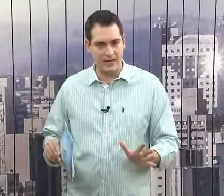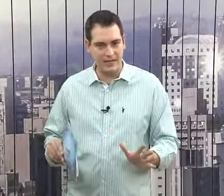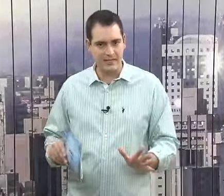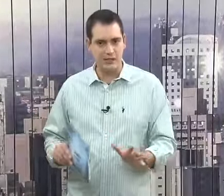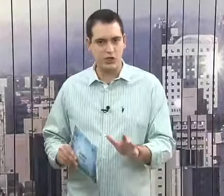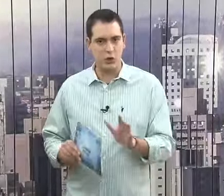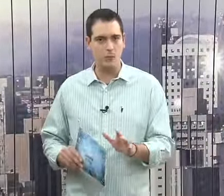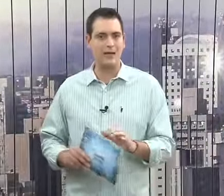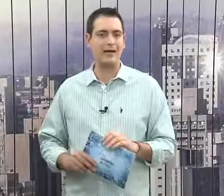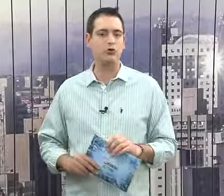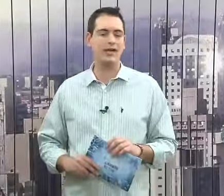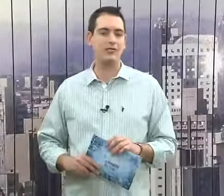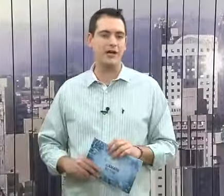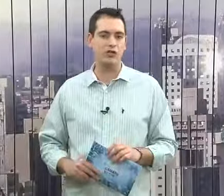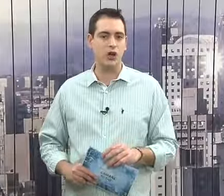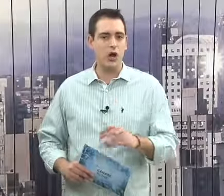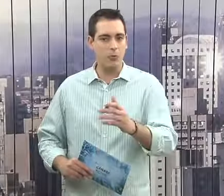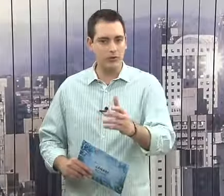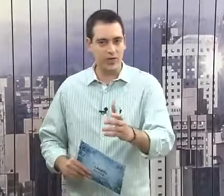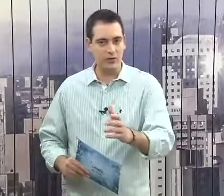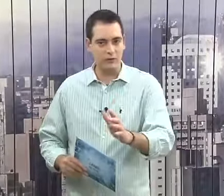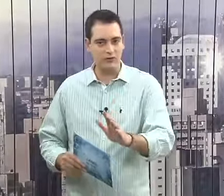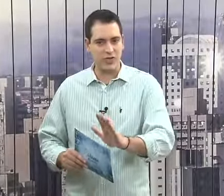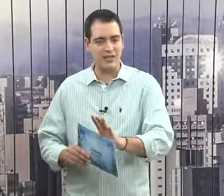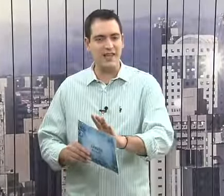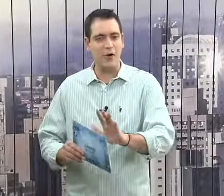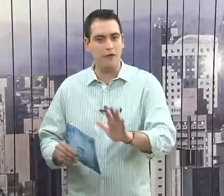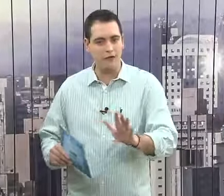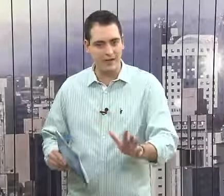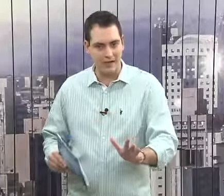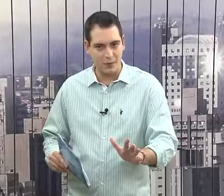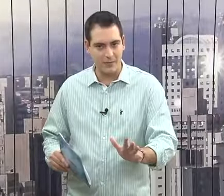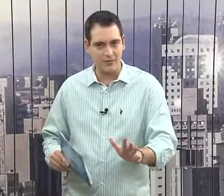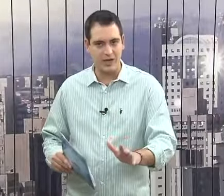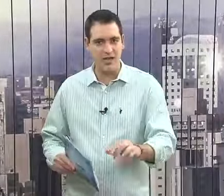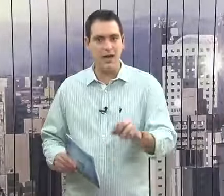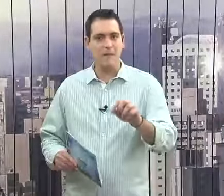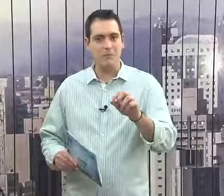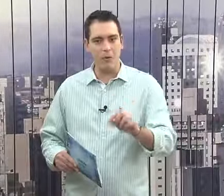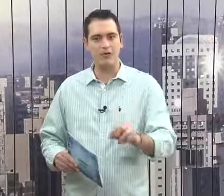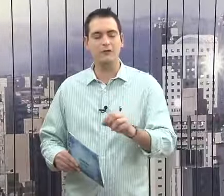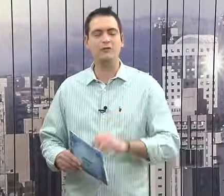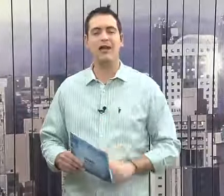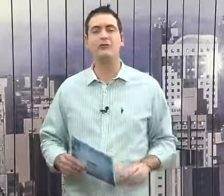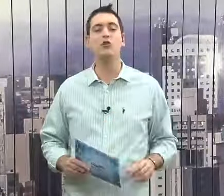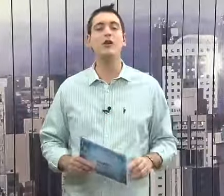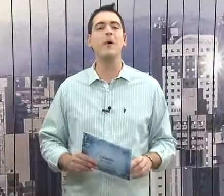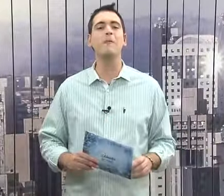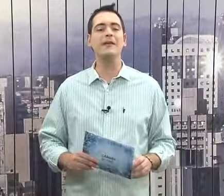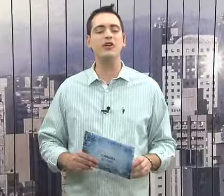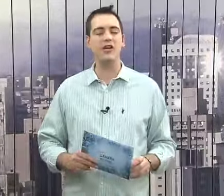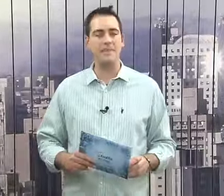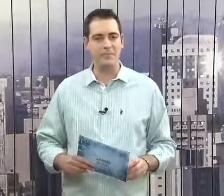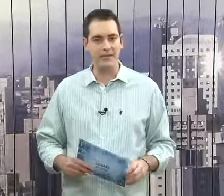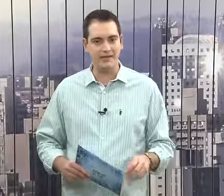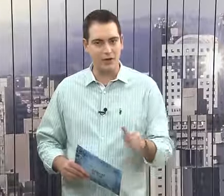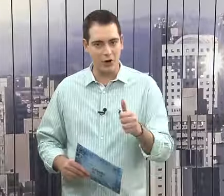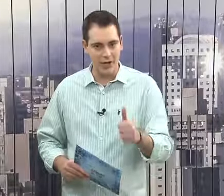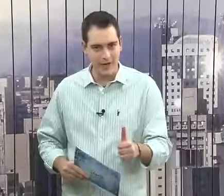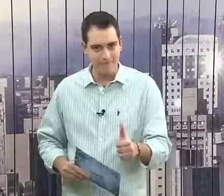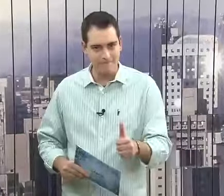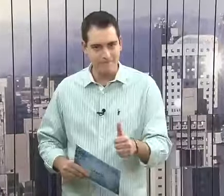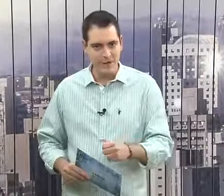está na lista de obrigatoriedade. Portanto, você que não fez a biometria pode votar normalmente em